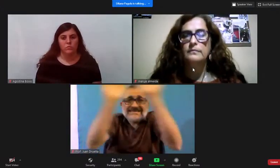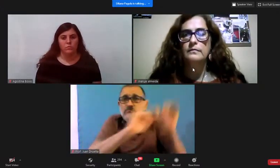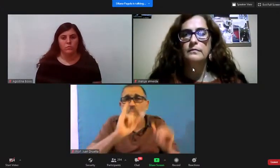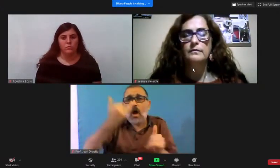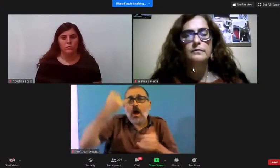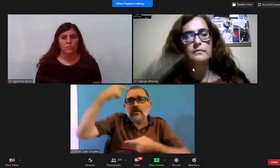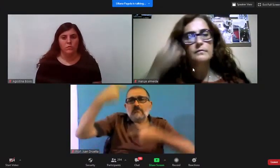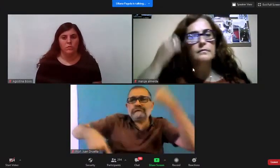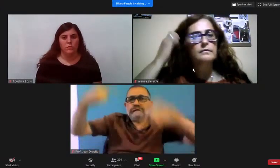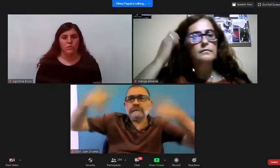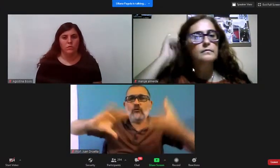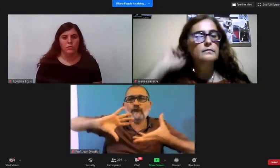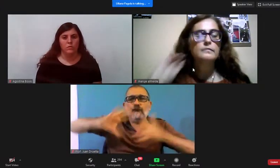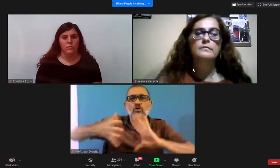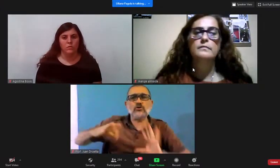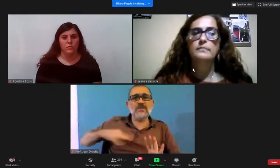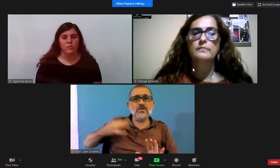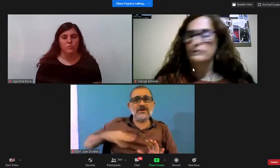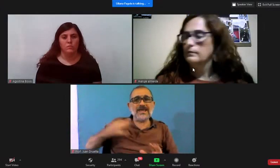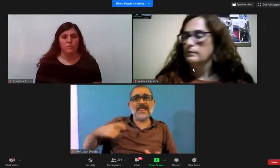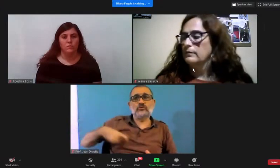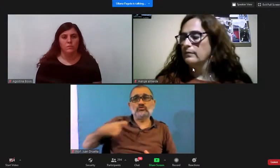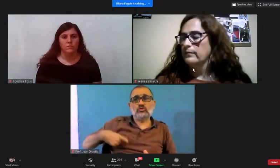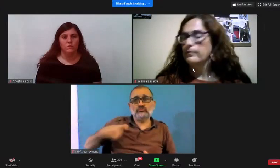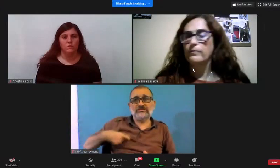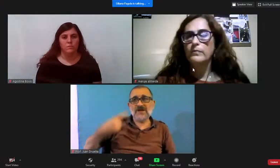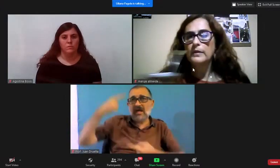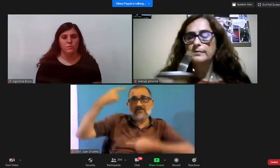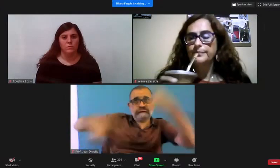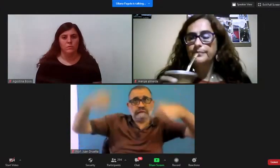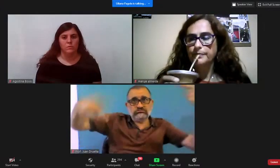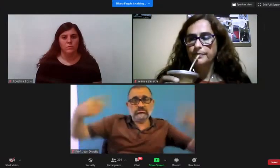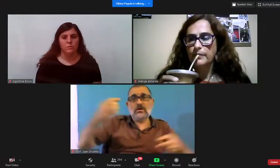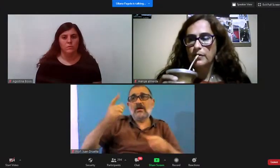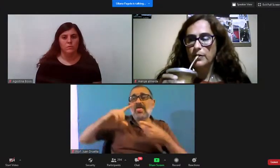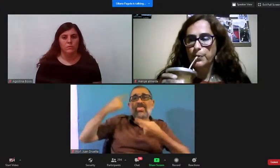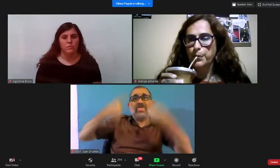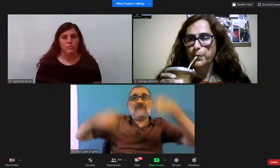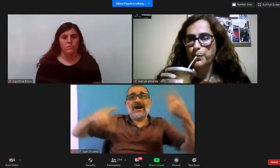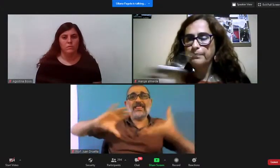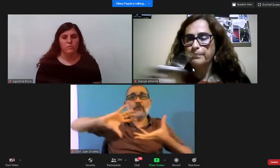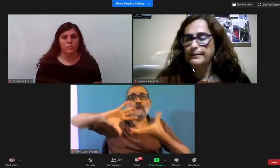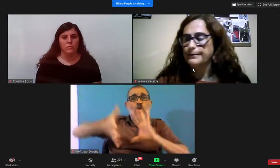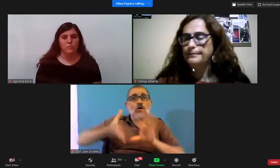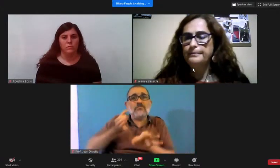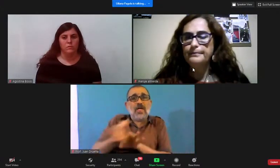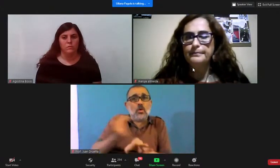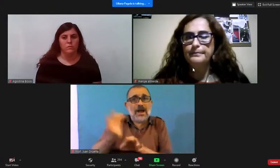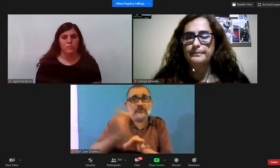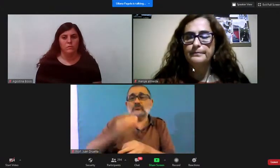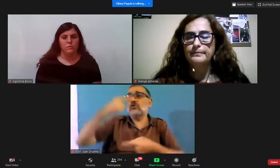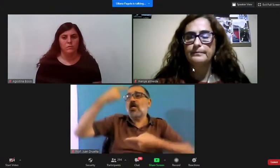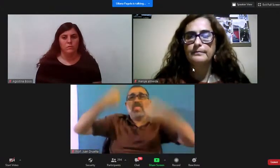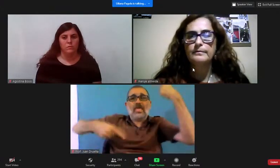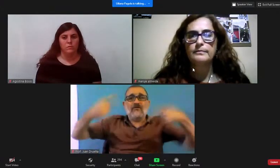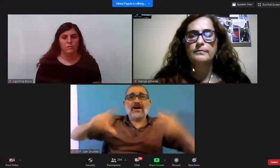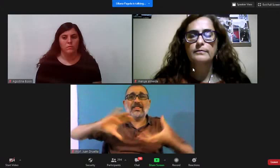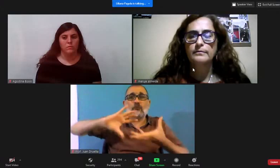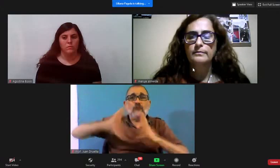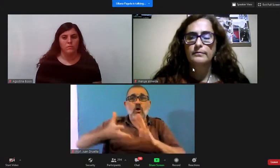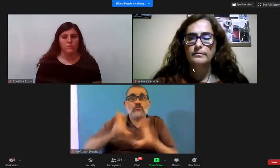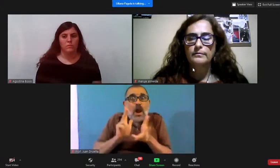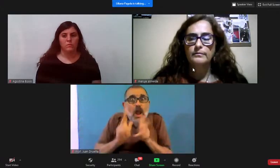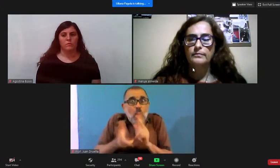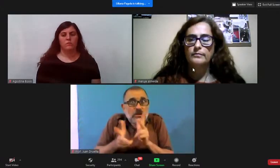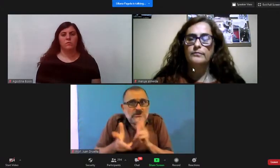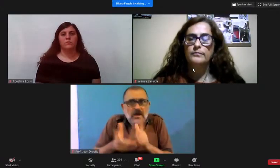Argentina, digamos, no es la misma situación en las diferentes localidades, las mismas condiciones de vida, a nivel social, hay diferentes formas